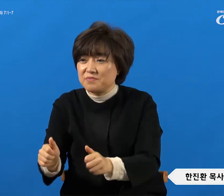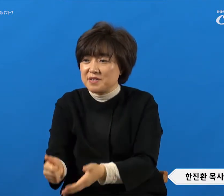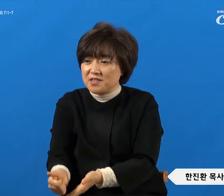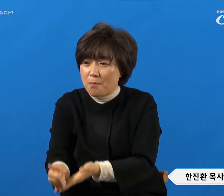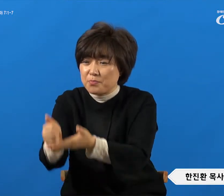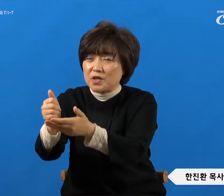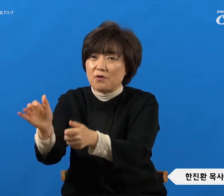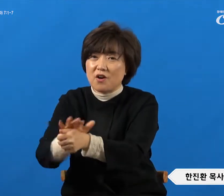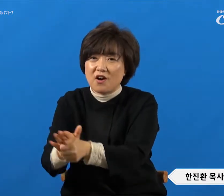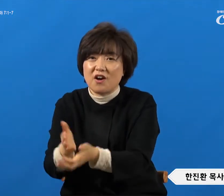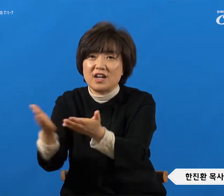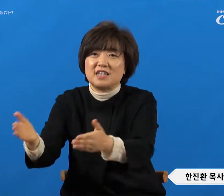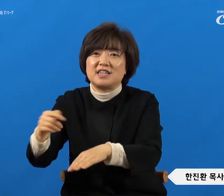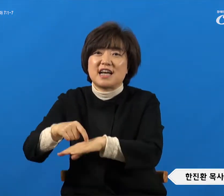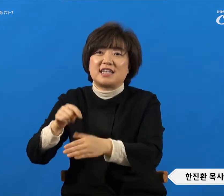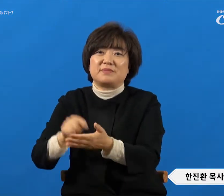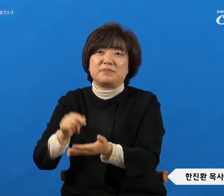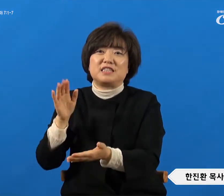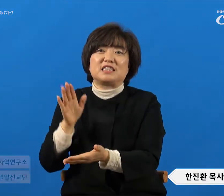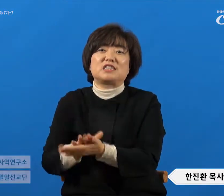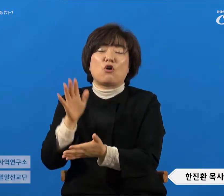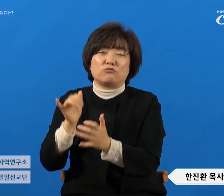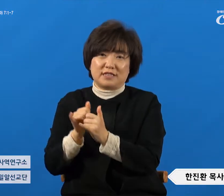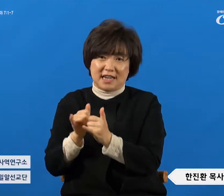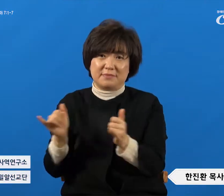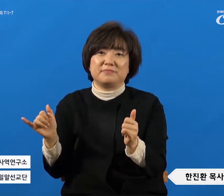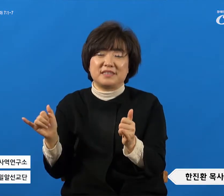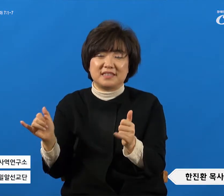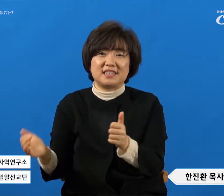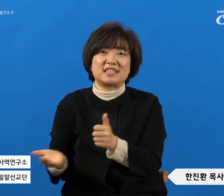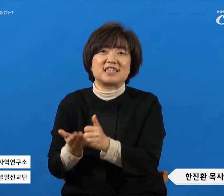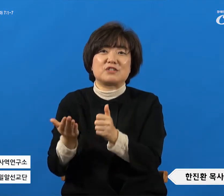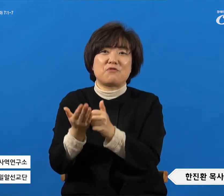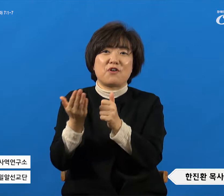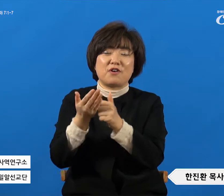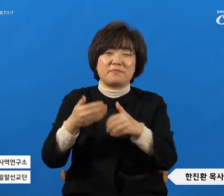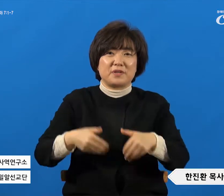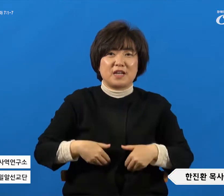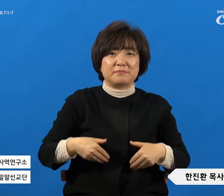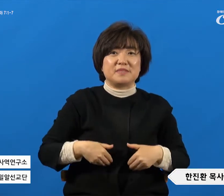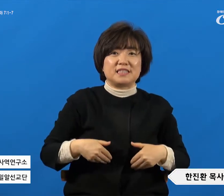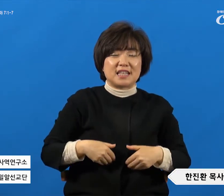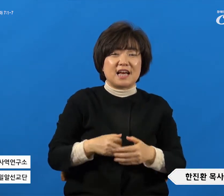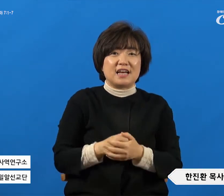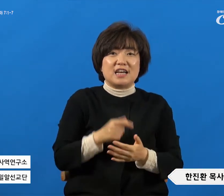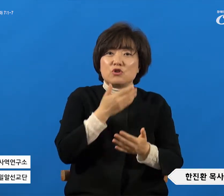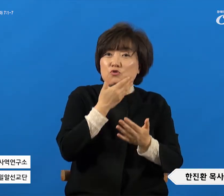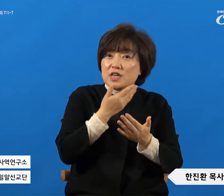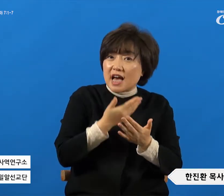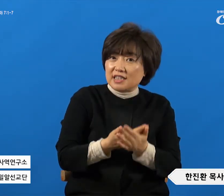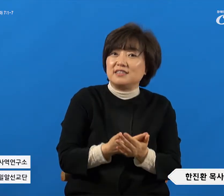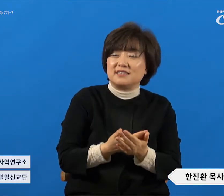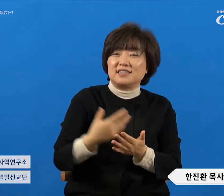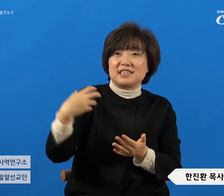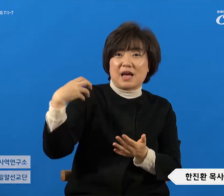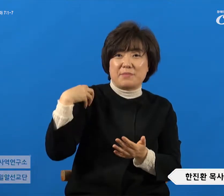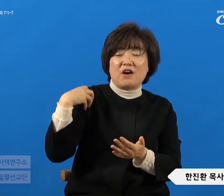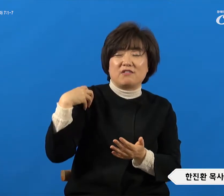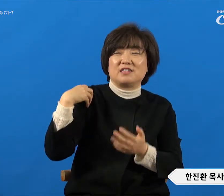섬기고 봉사하는 가슴이 뜨거운 사람들을 우리 교회가 키워낼 수 있어야 되겠습니다. 이 귀한